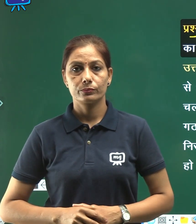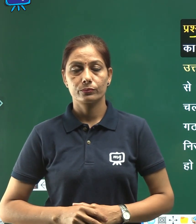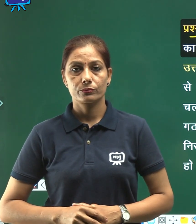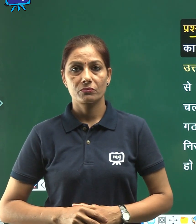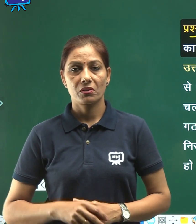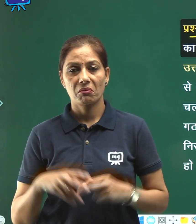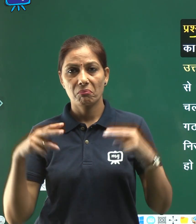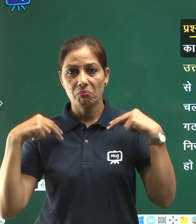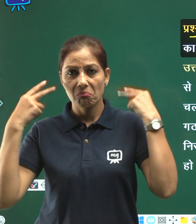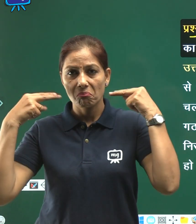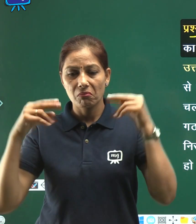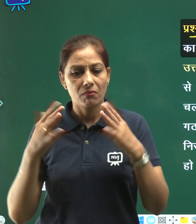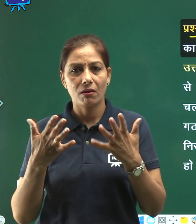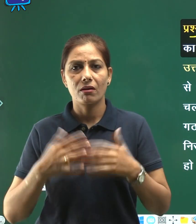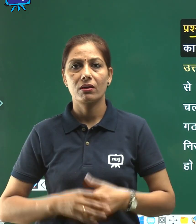बेवजह